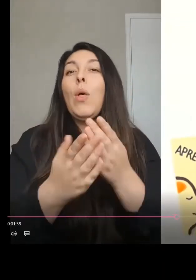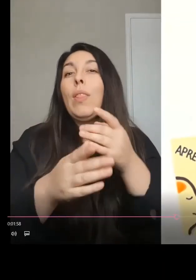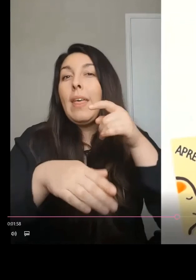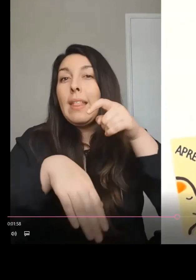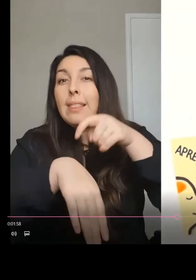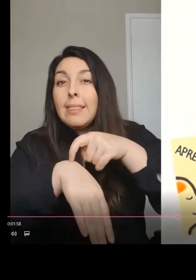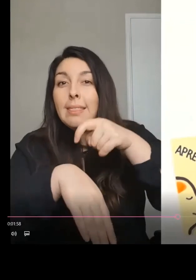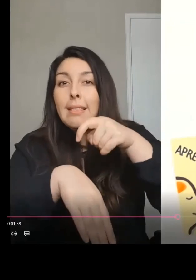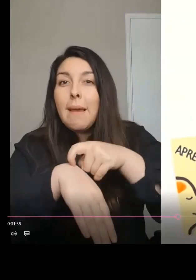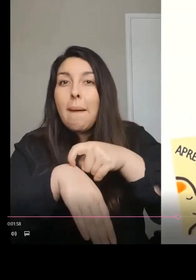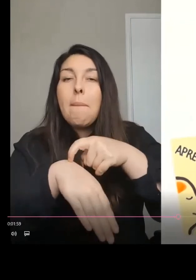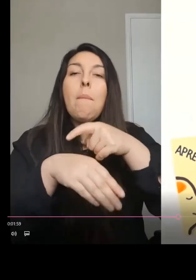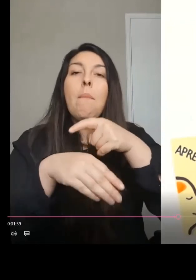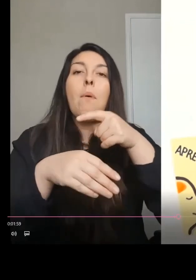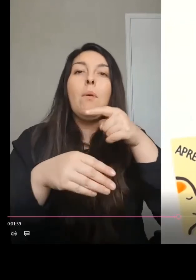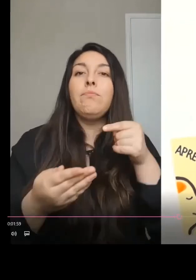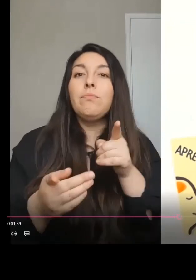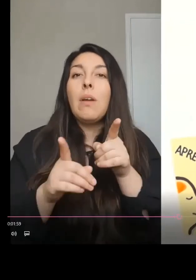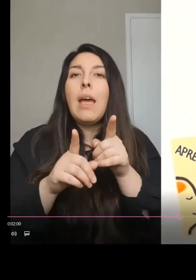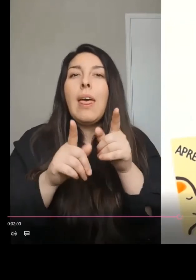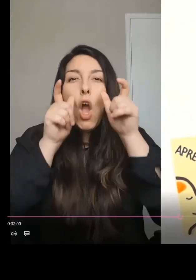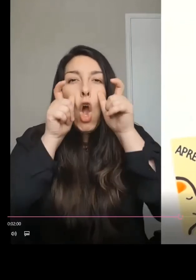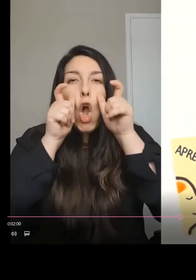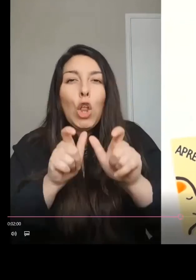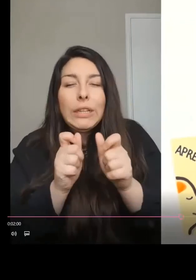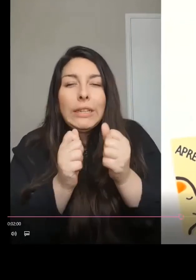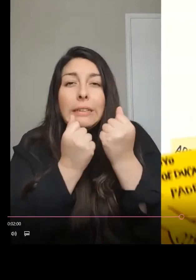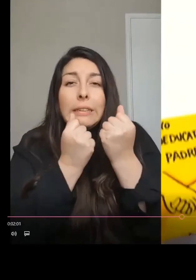apoyo psicoeducativo para padres, entre otros.